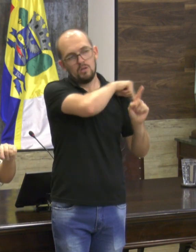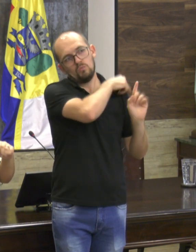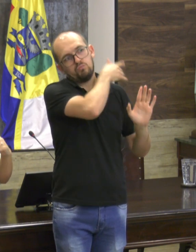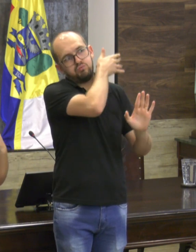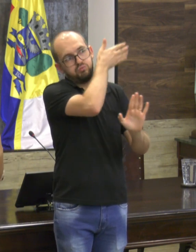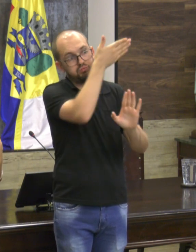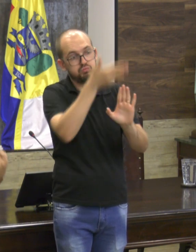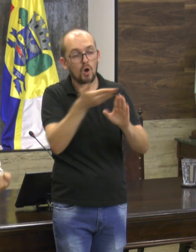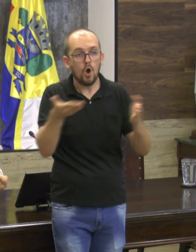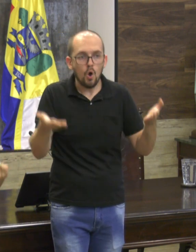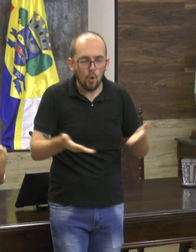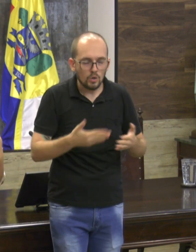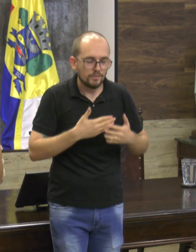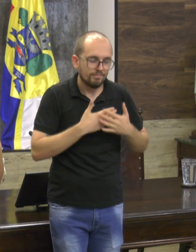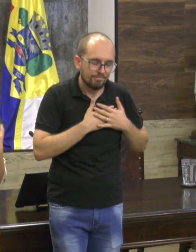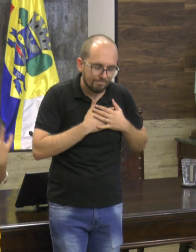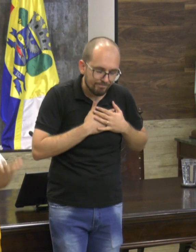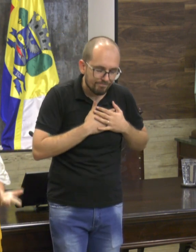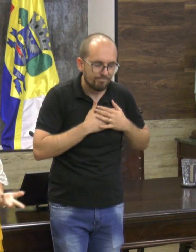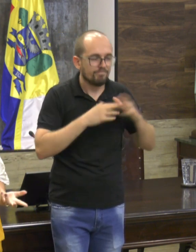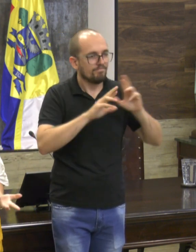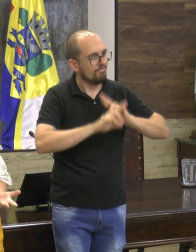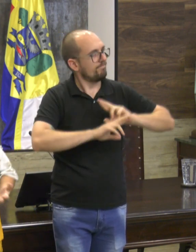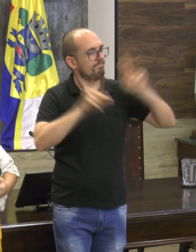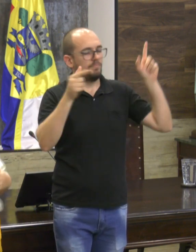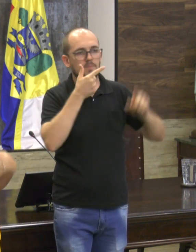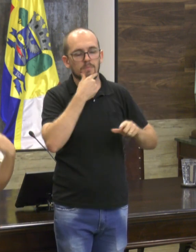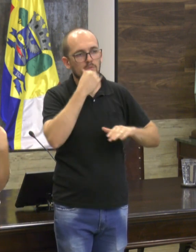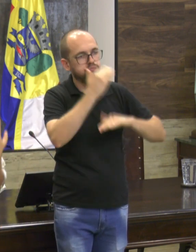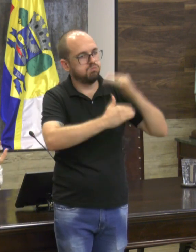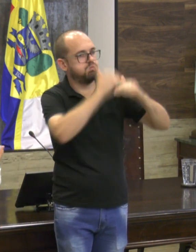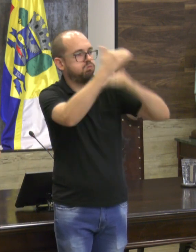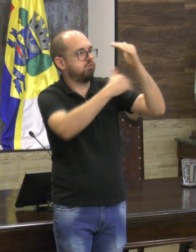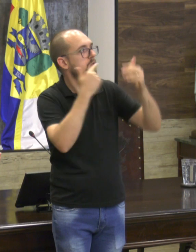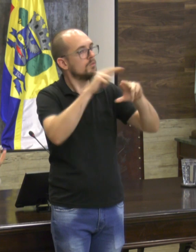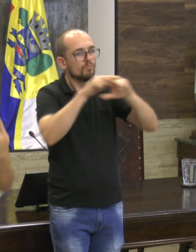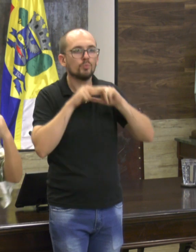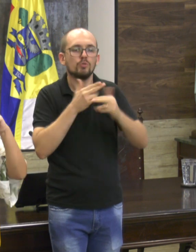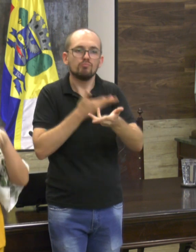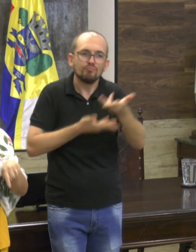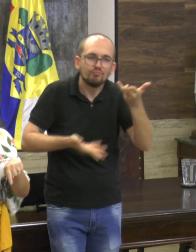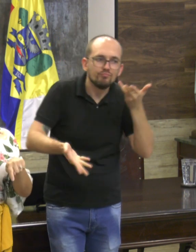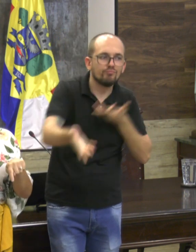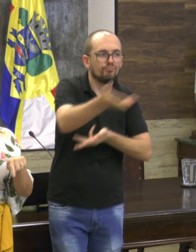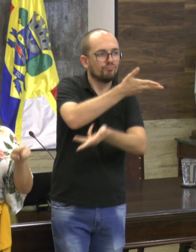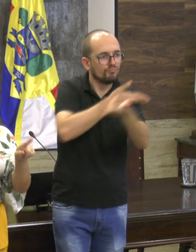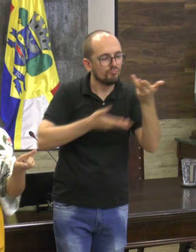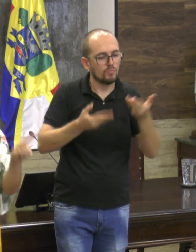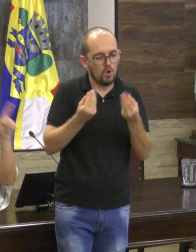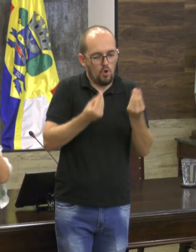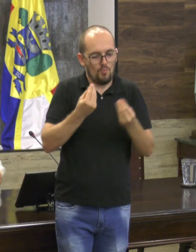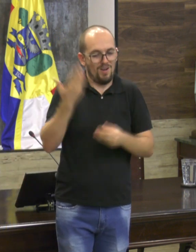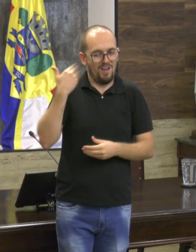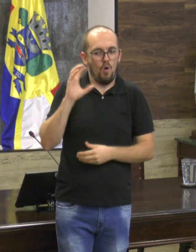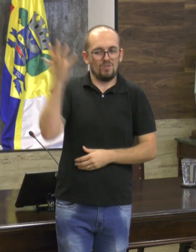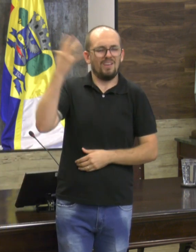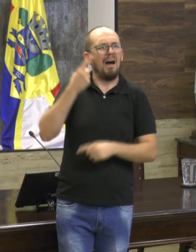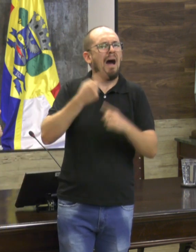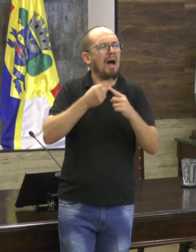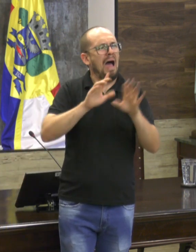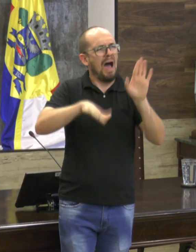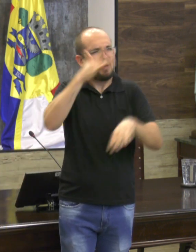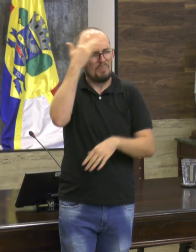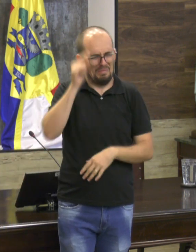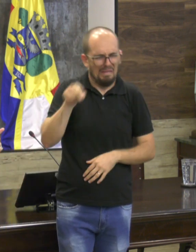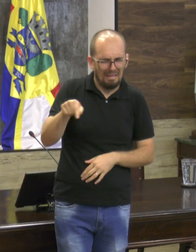muito satisfatório, é muito gratificante a gente poder compartilhar um pouco do que a gente viveu, que muitas pessoas não